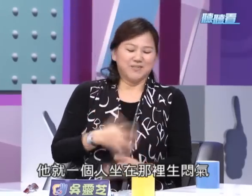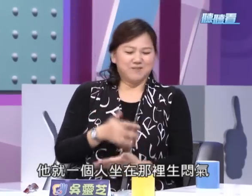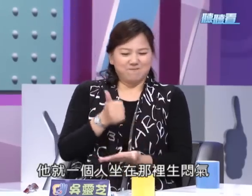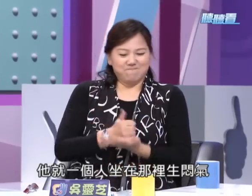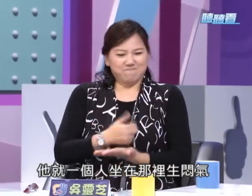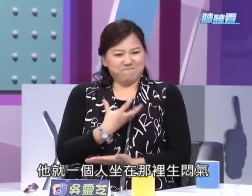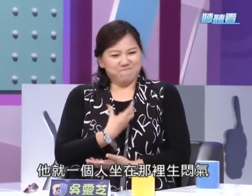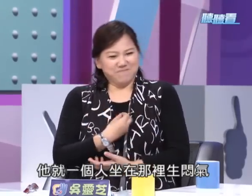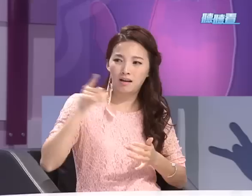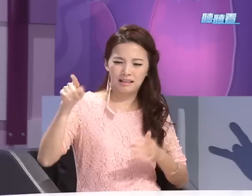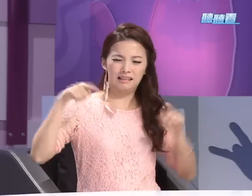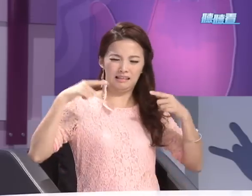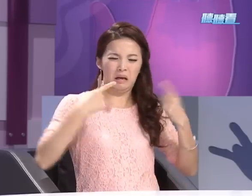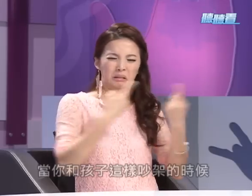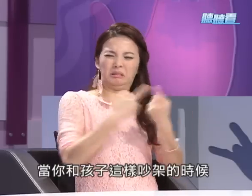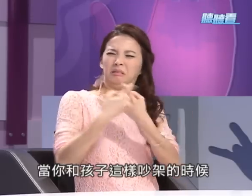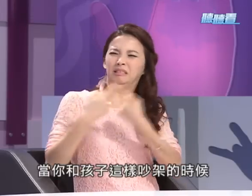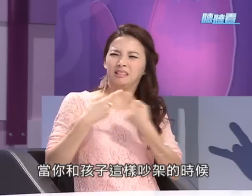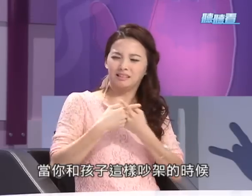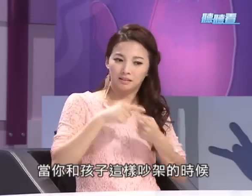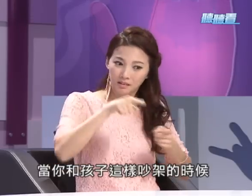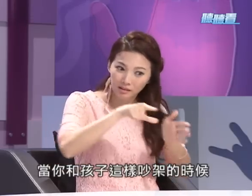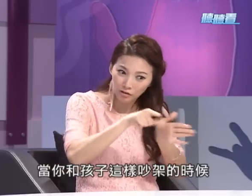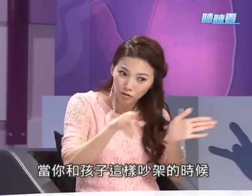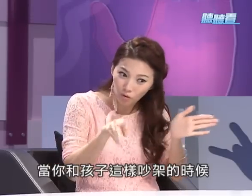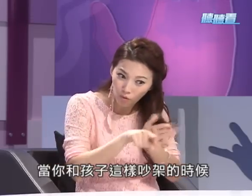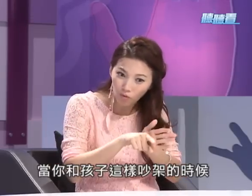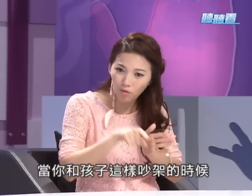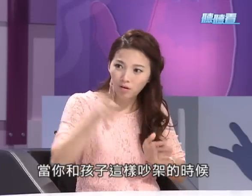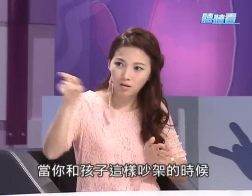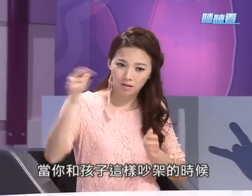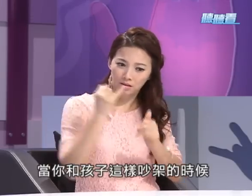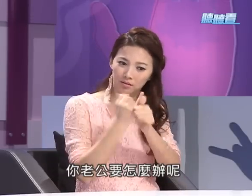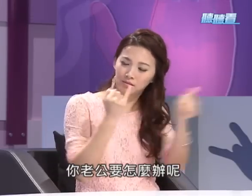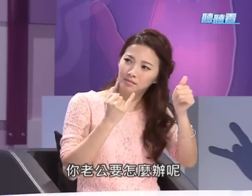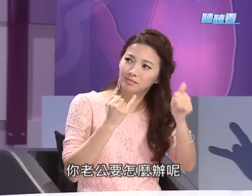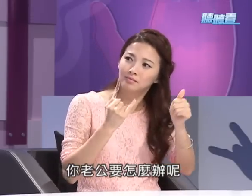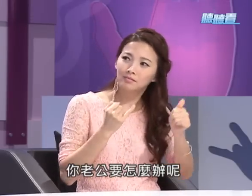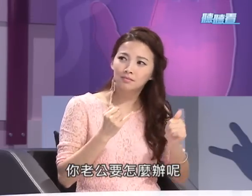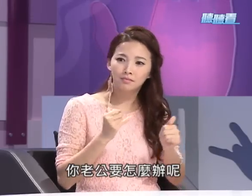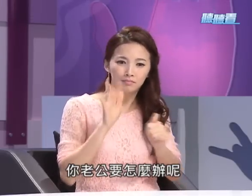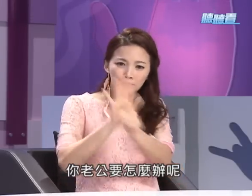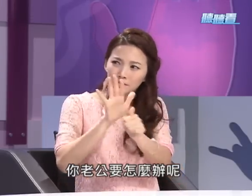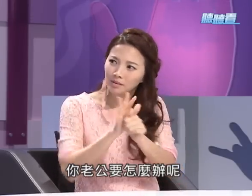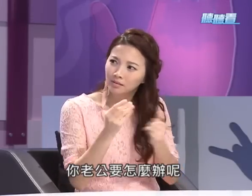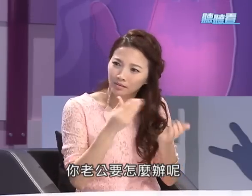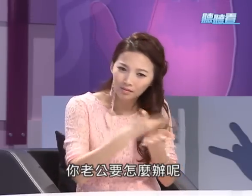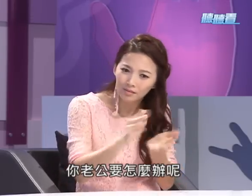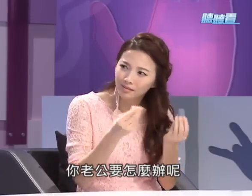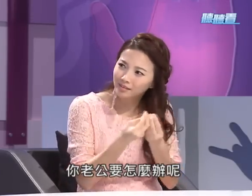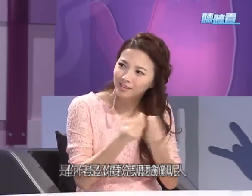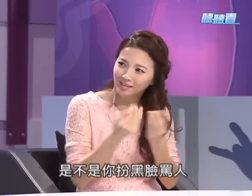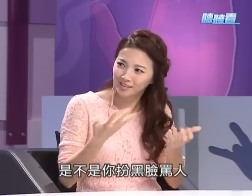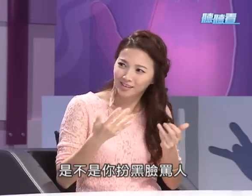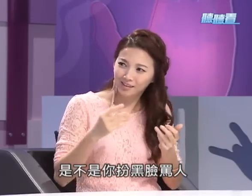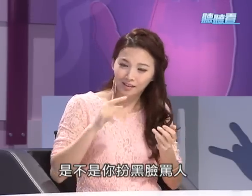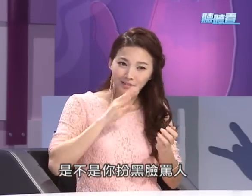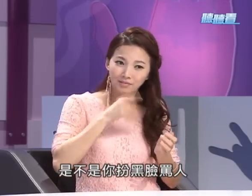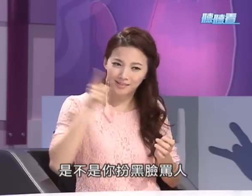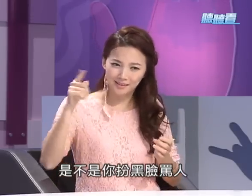气。当你和孩子这样吵架的时候，你老公要怎么办呢？是不是你